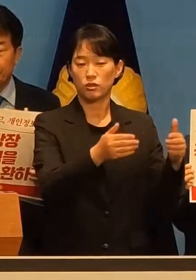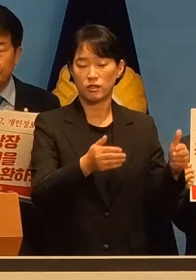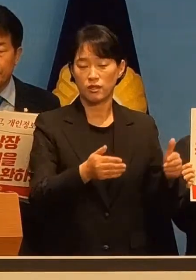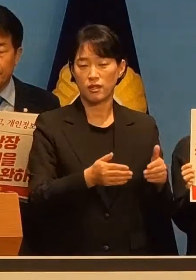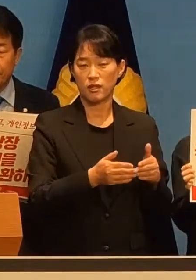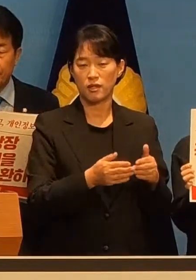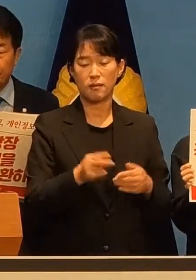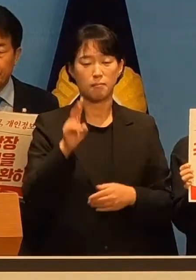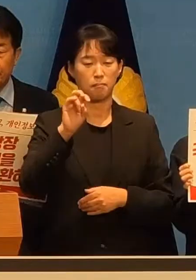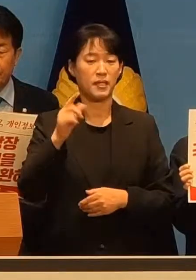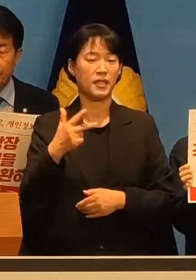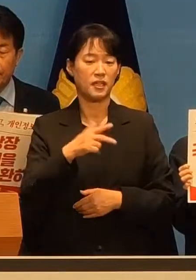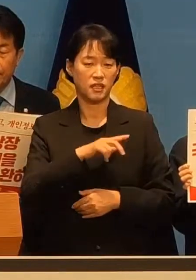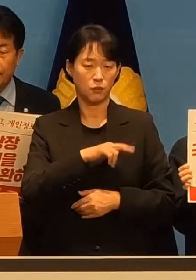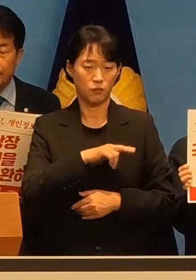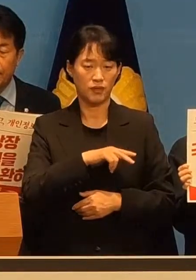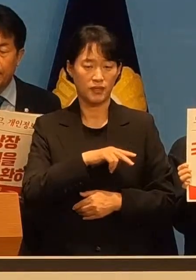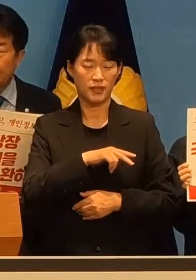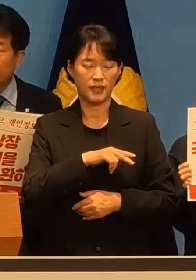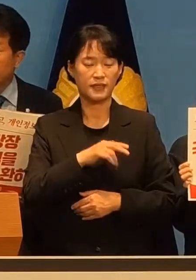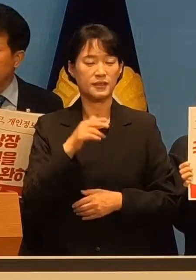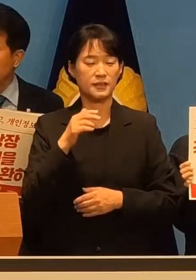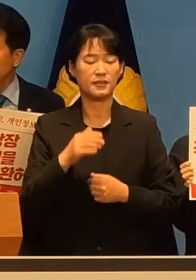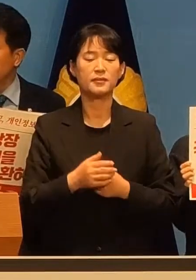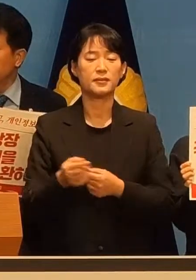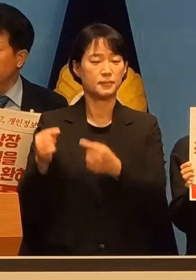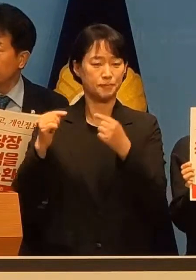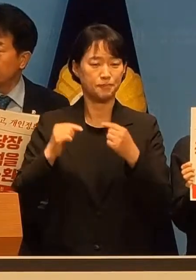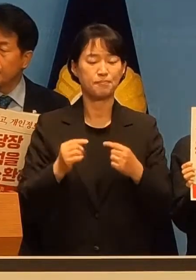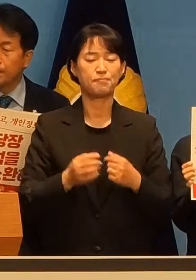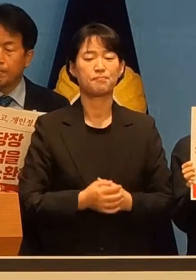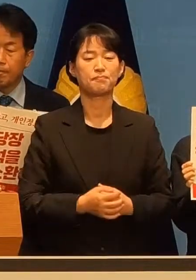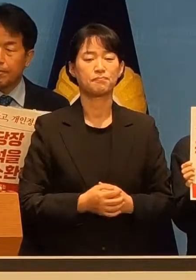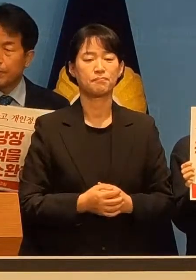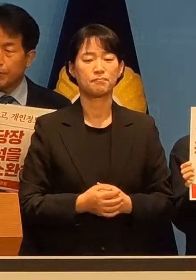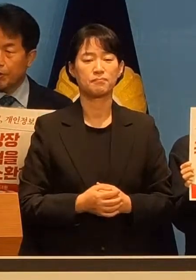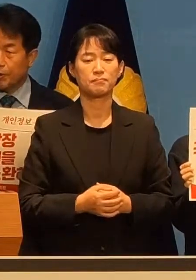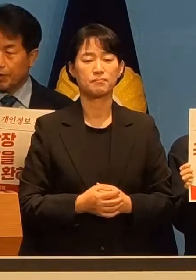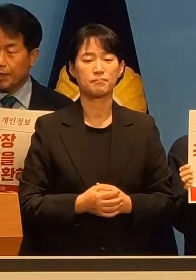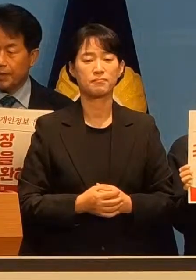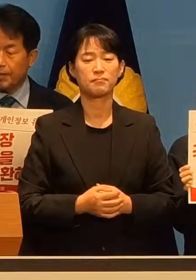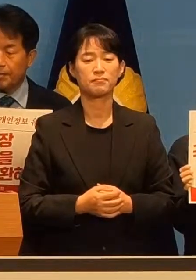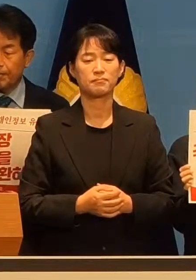더불어민주당 민병덕 을지로위원회 위원장님 참석해 주셨습니다.